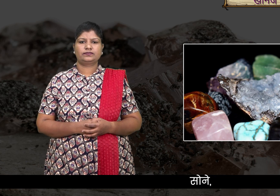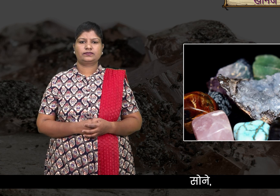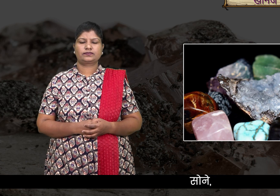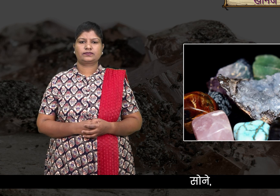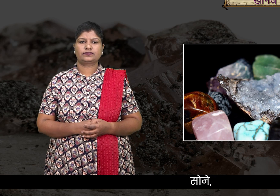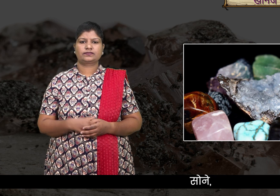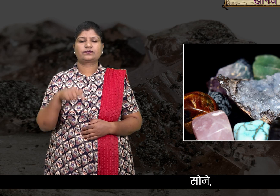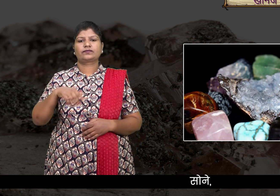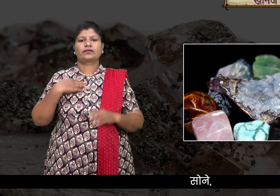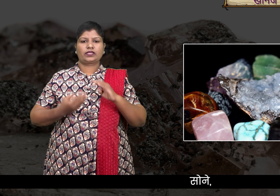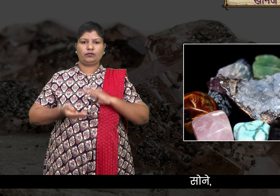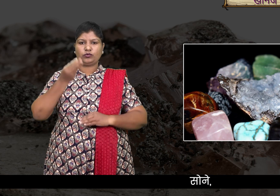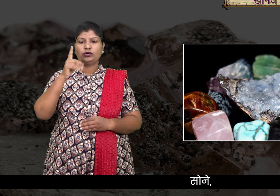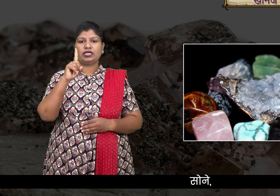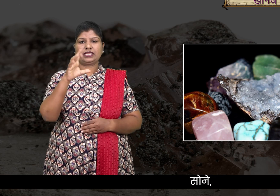सोने,